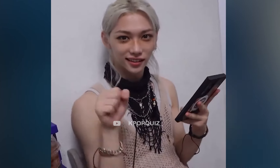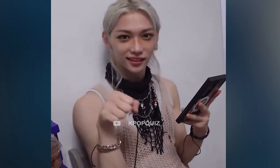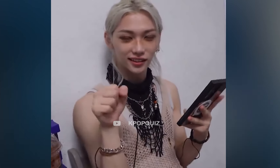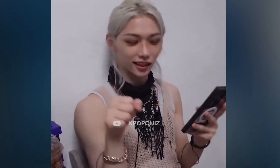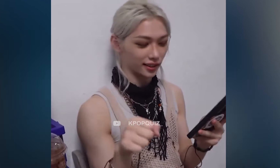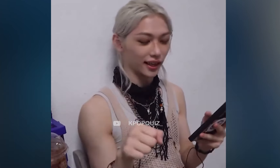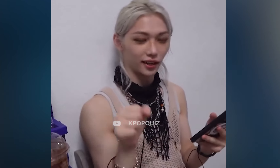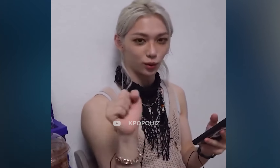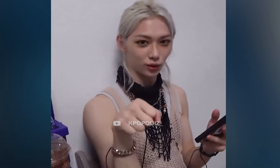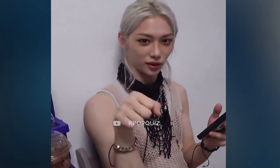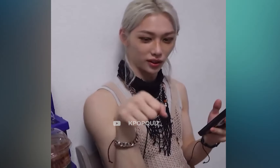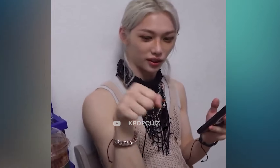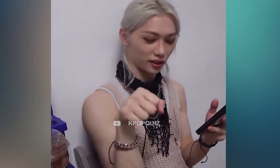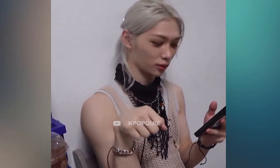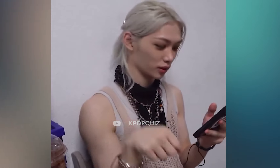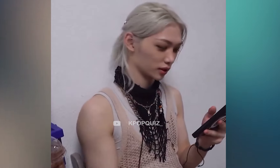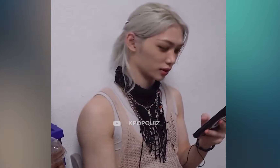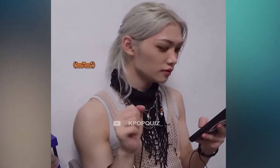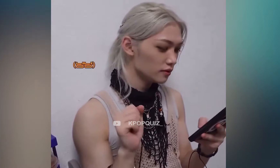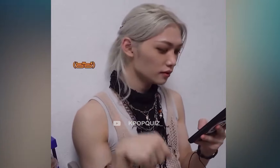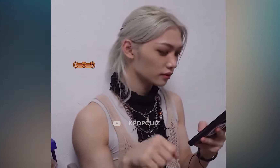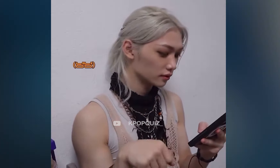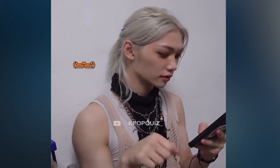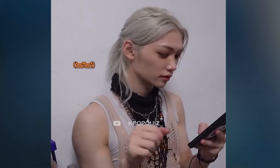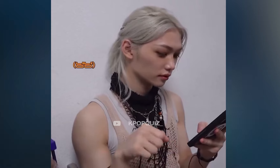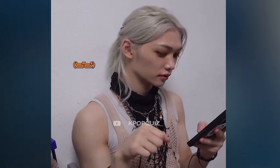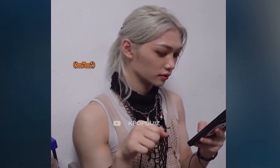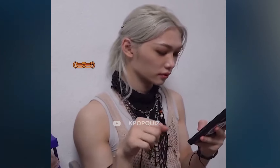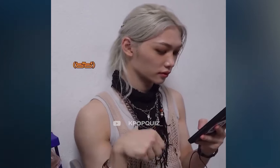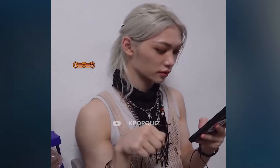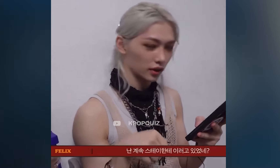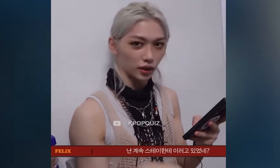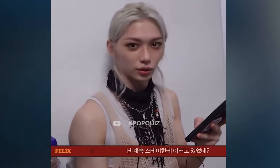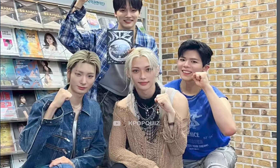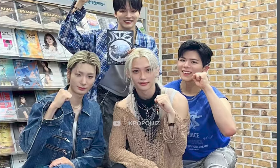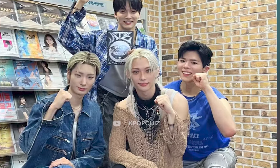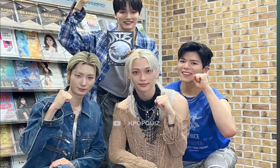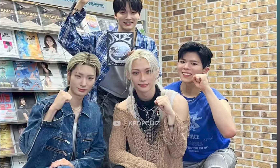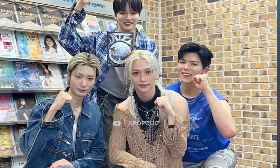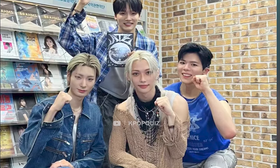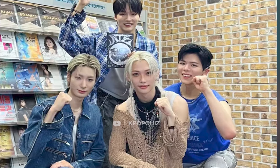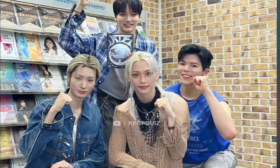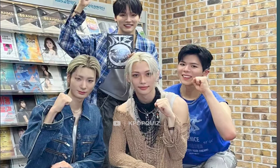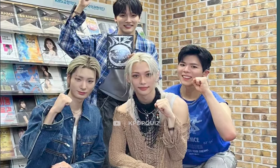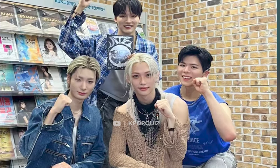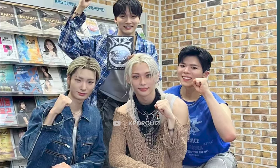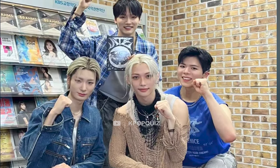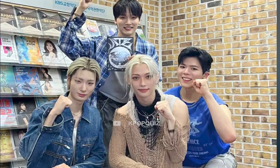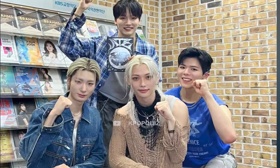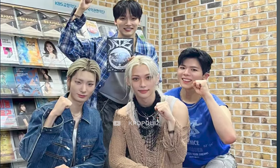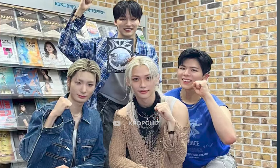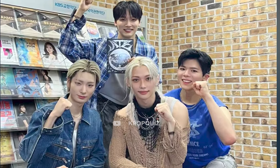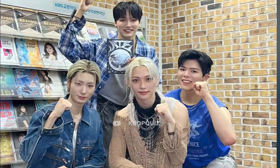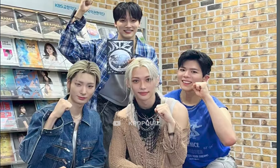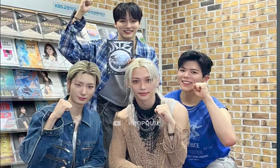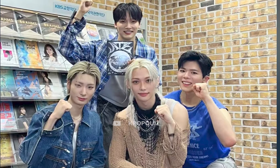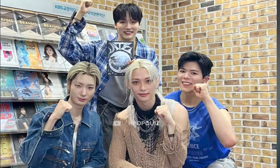66, se ve a Félix aprendiendo algo de lengua de señas antes de reunirse con los miembros de Big Ocean para comunicarse con